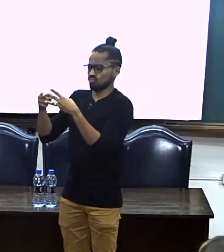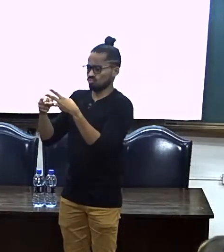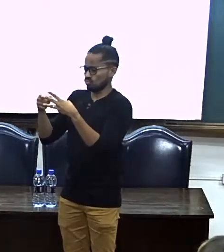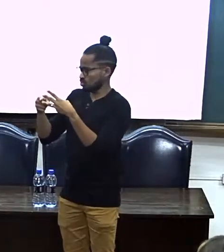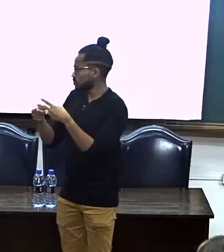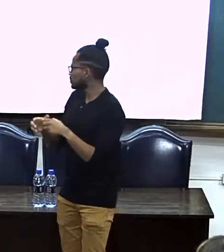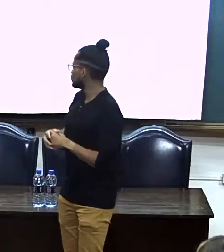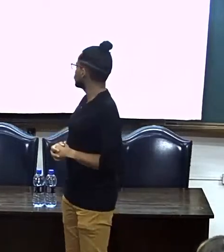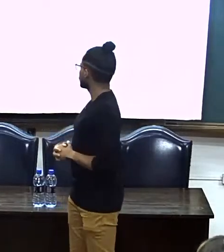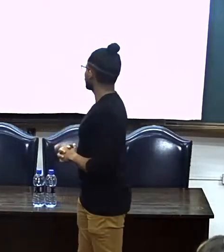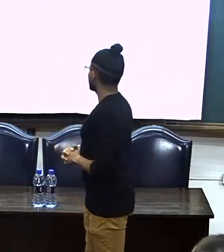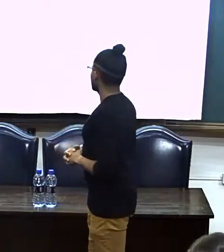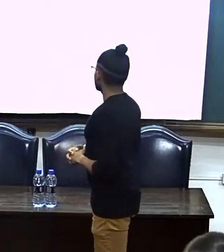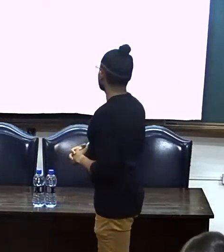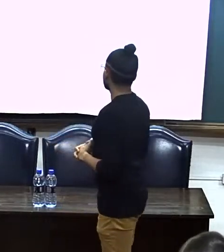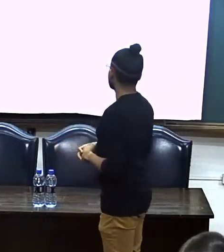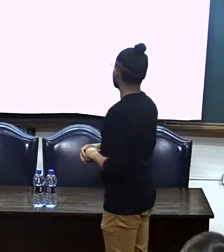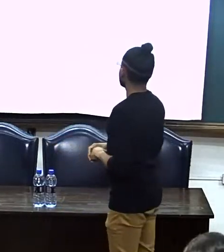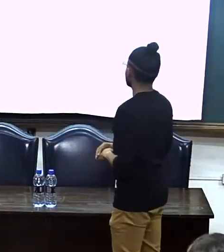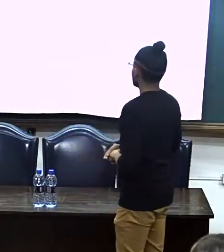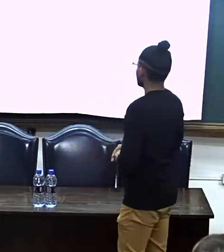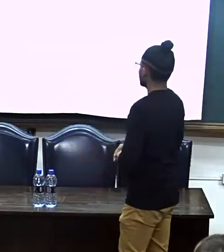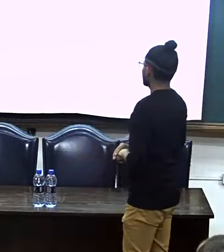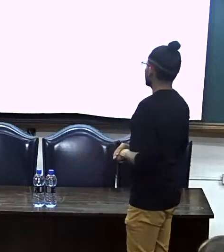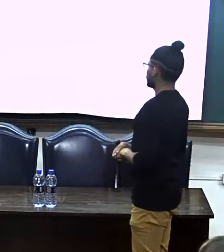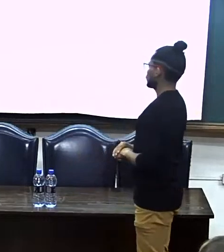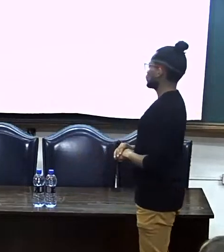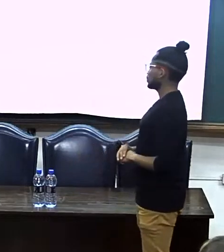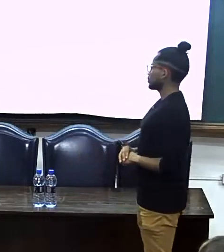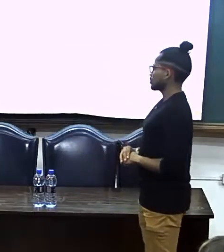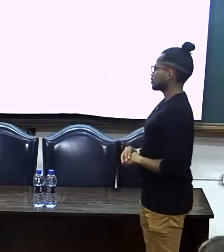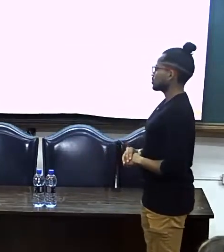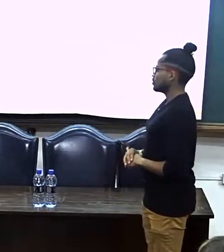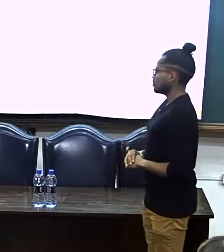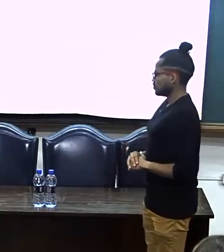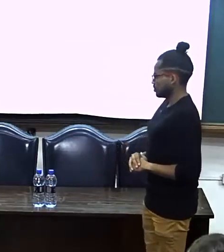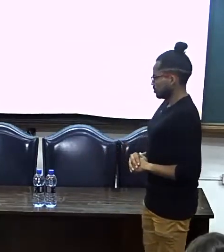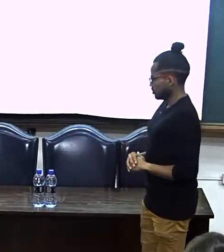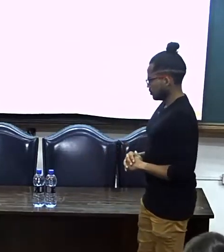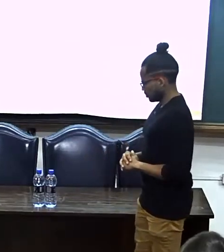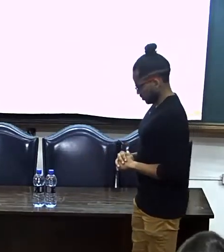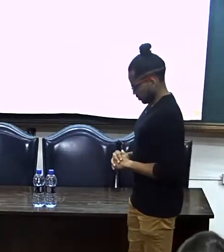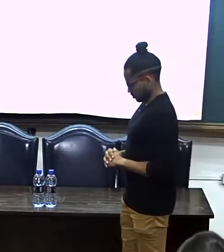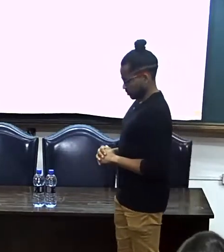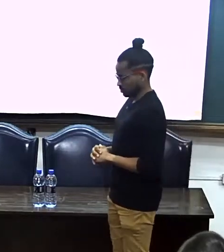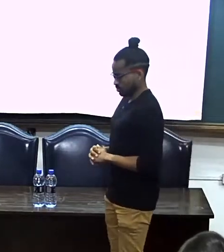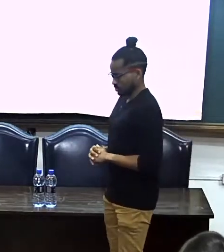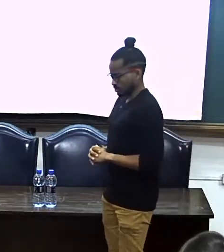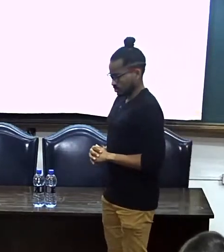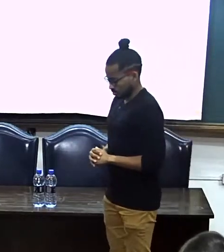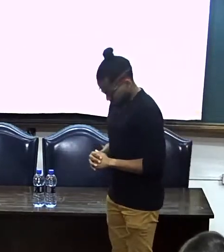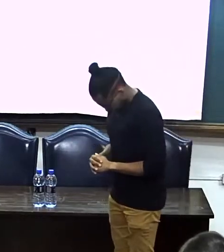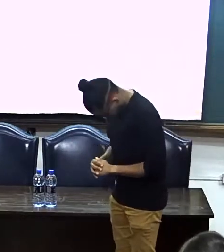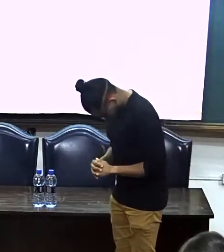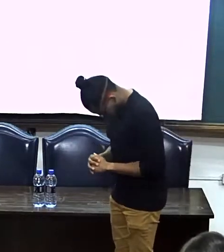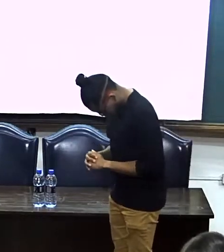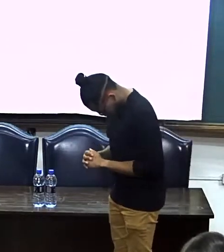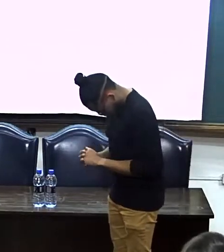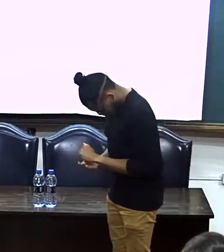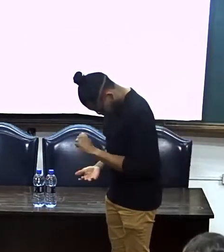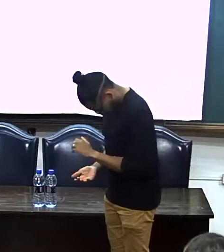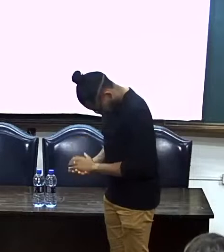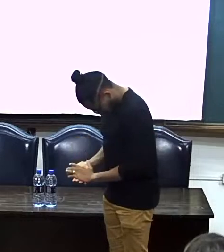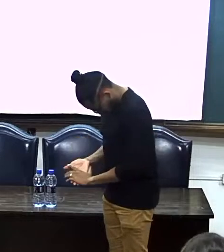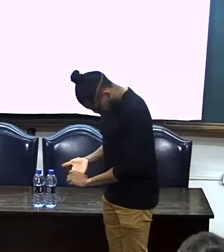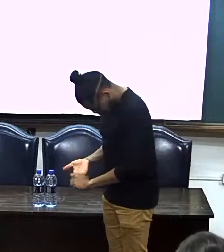O que a gente tem aí, então, né, são os padrões de proeminência de um enunciado. Tem 3. O